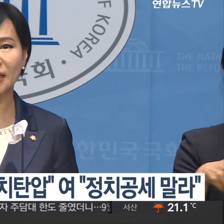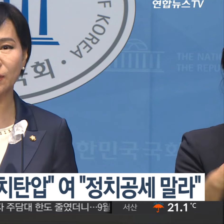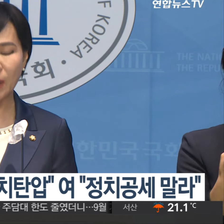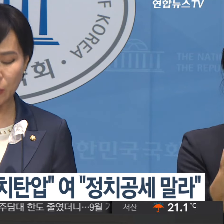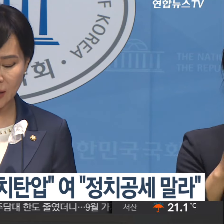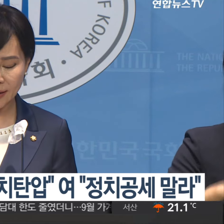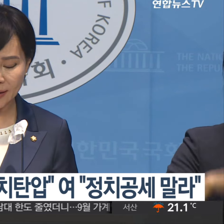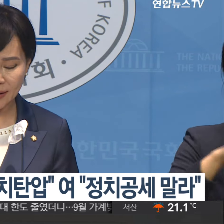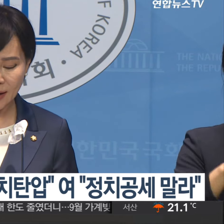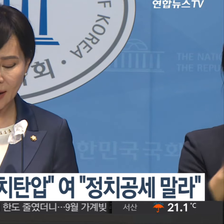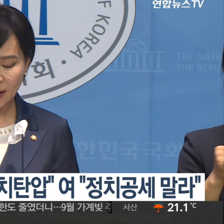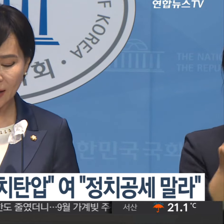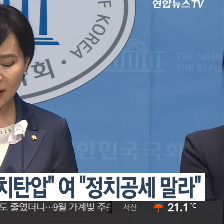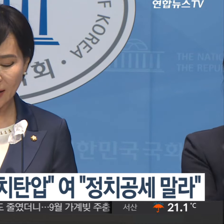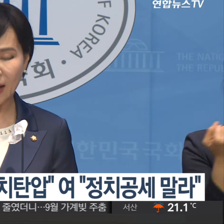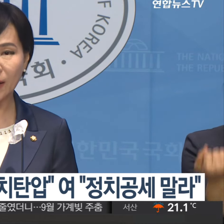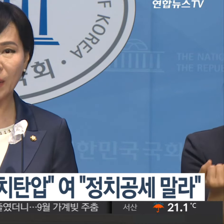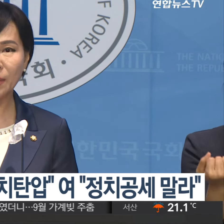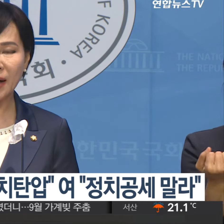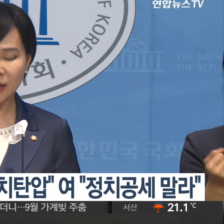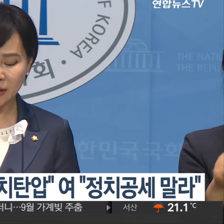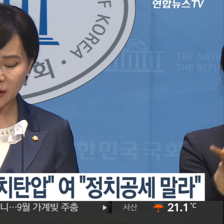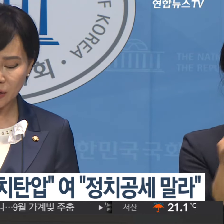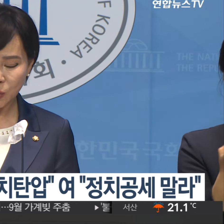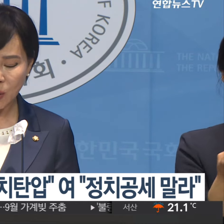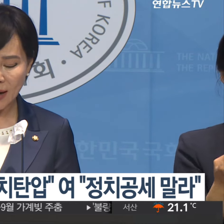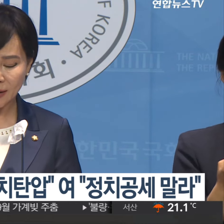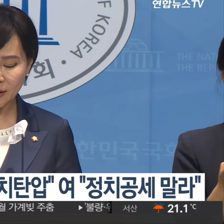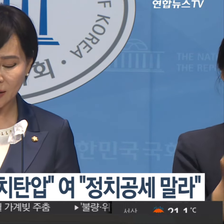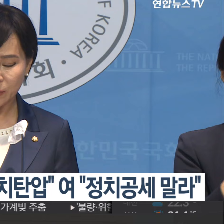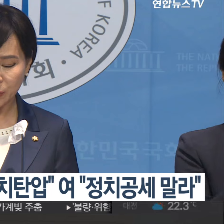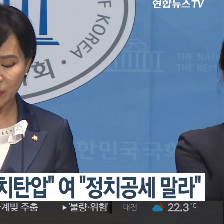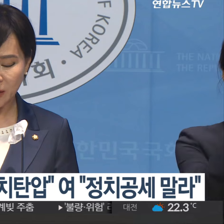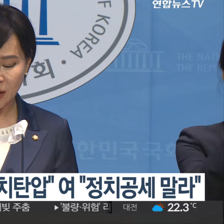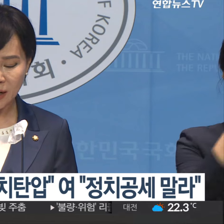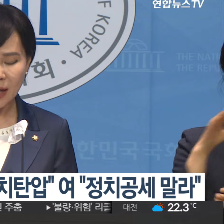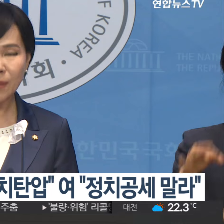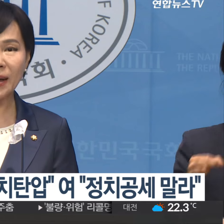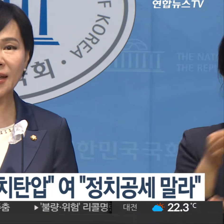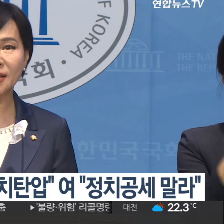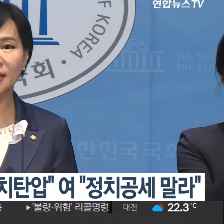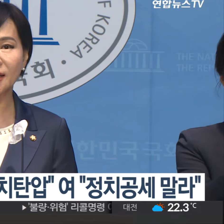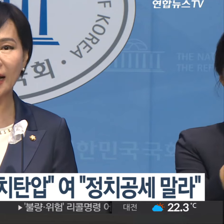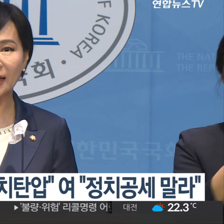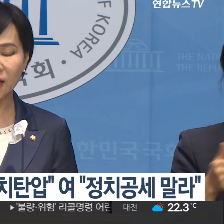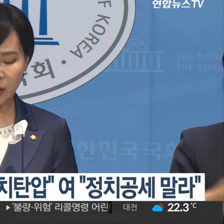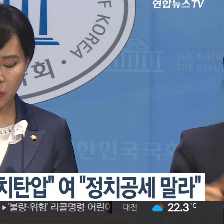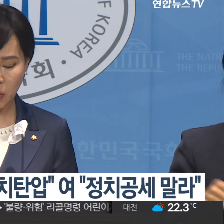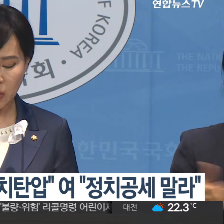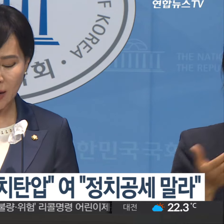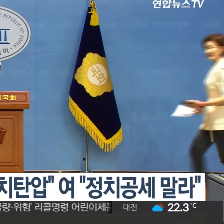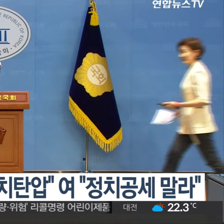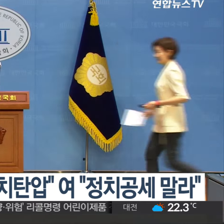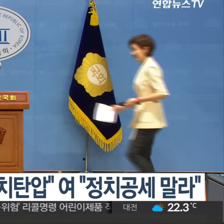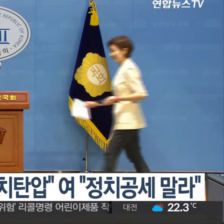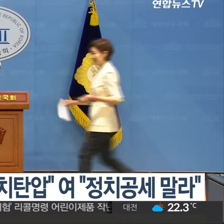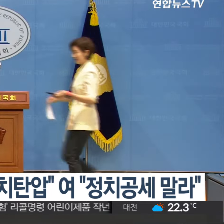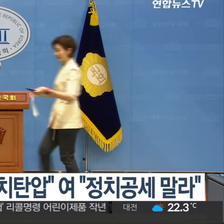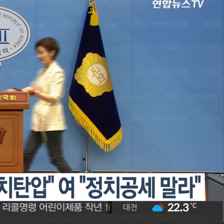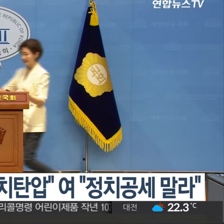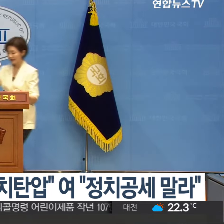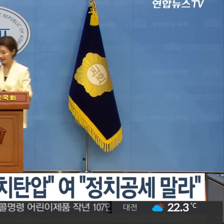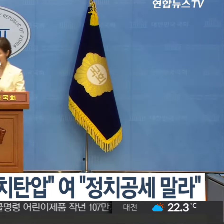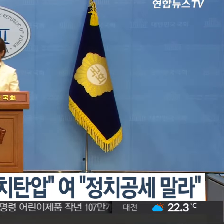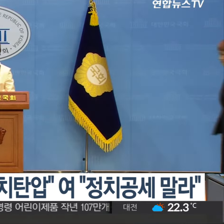참석해 정치 검찰의 정치보복 정치 탄압이라고 주장했습니다 반면 국민의 임 김현주 대변인은 논평을